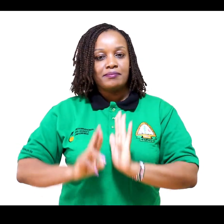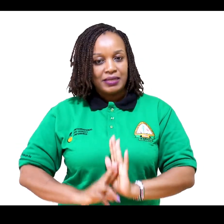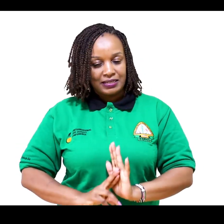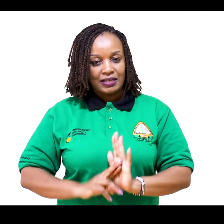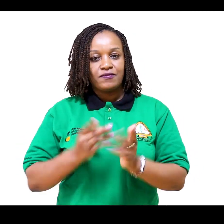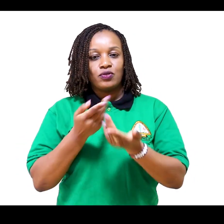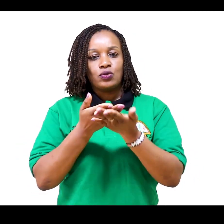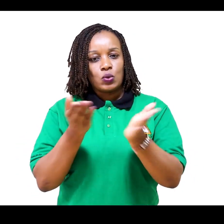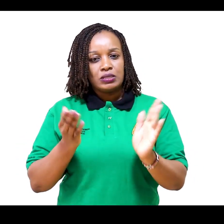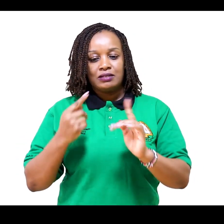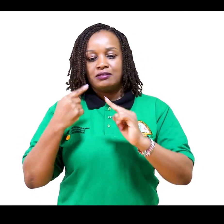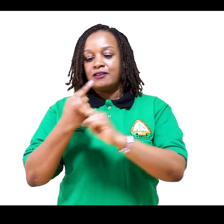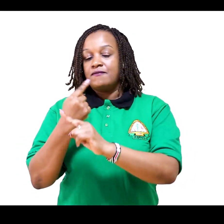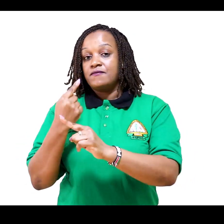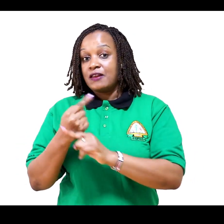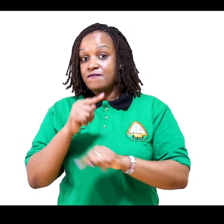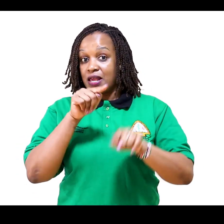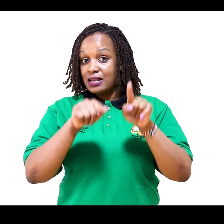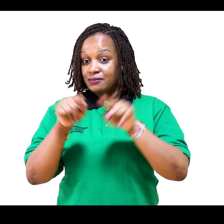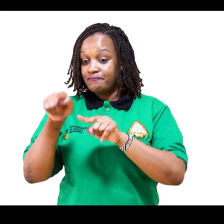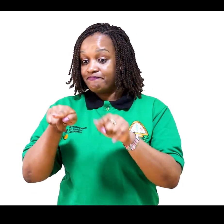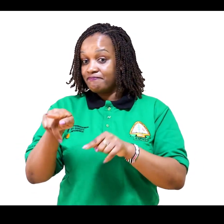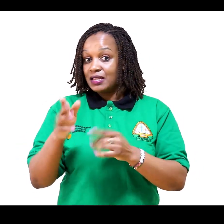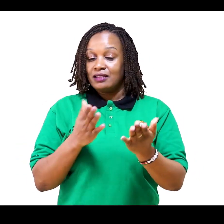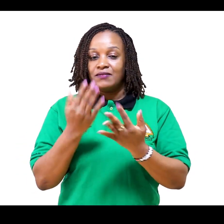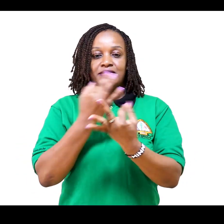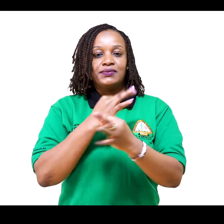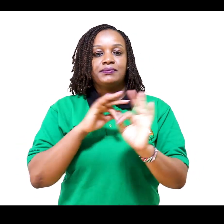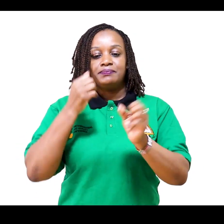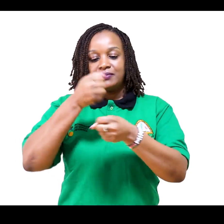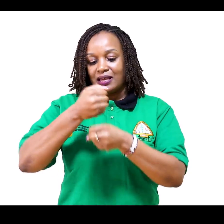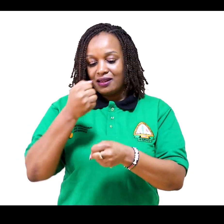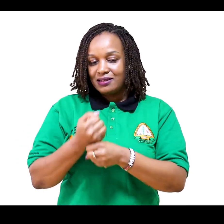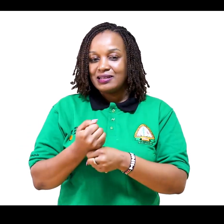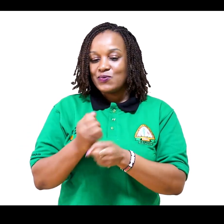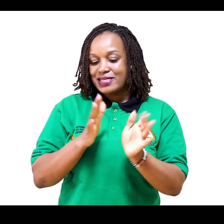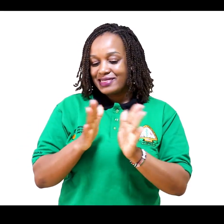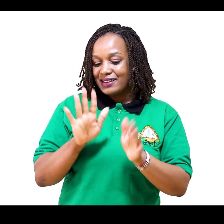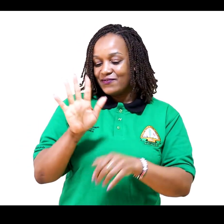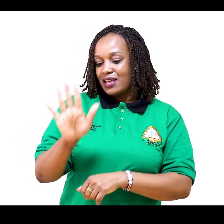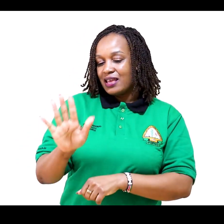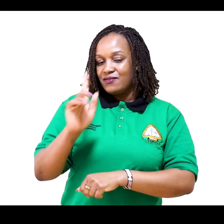ni uwasilishaji wa aina za wagombea. Huduma hii haina malipo na inafanywa kwa siku 5.